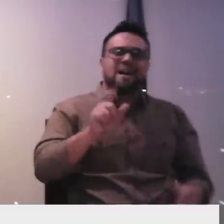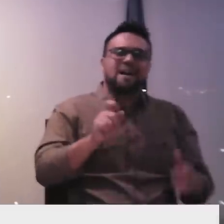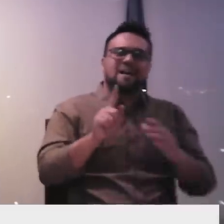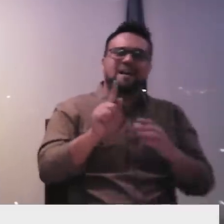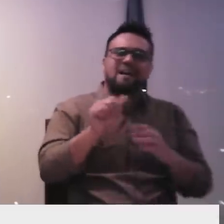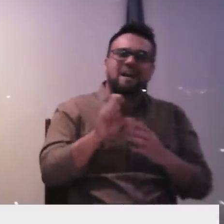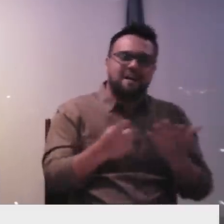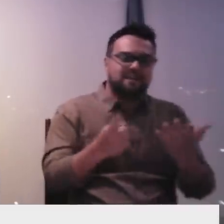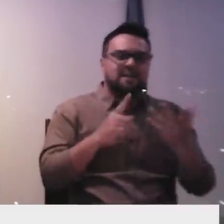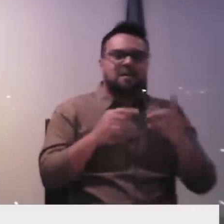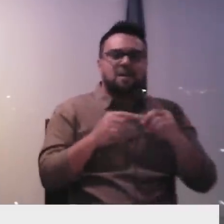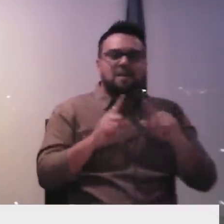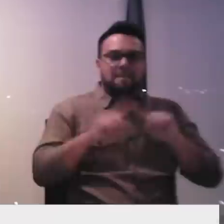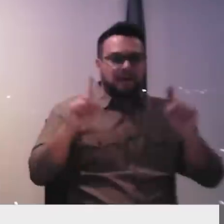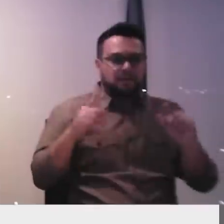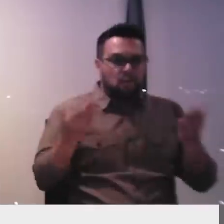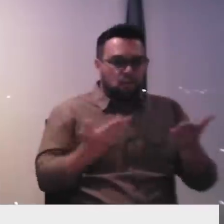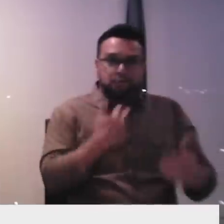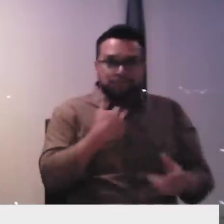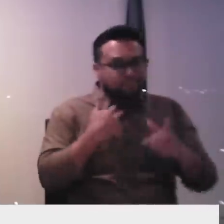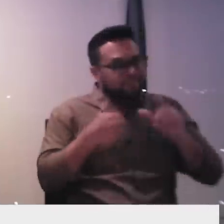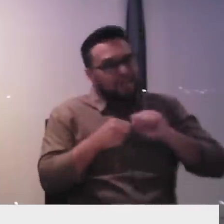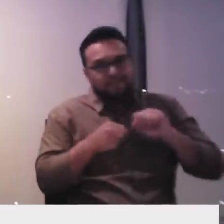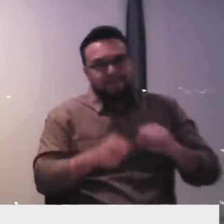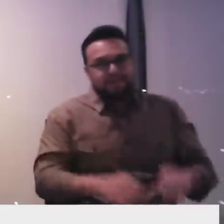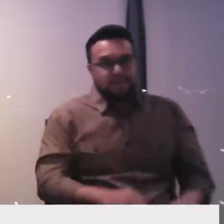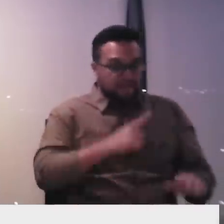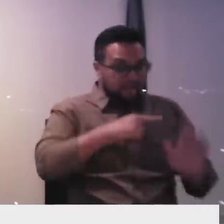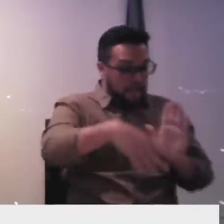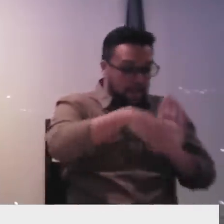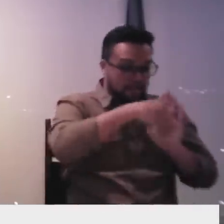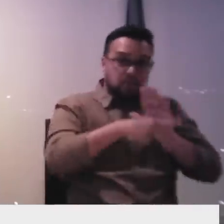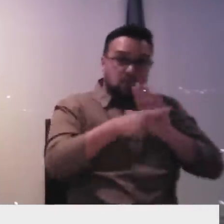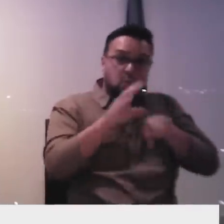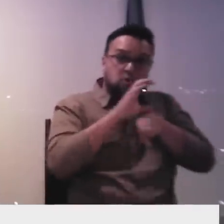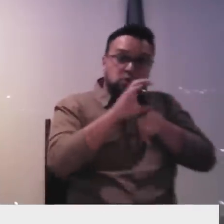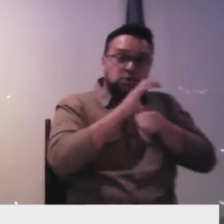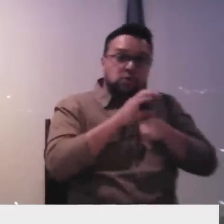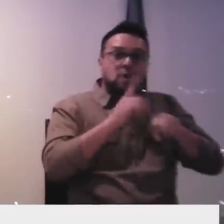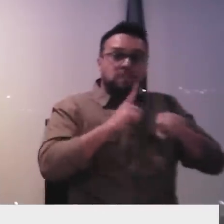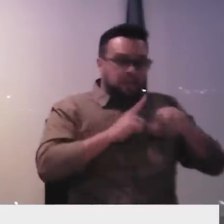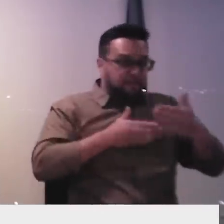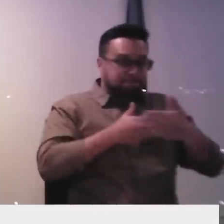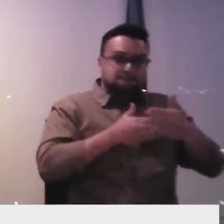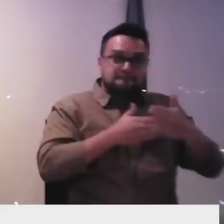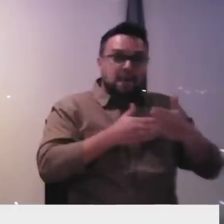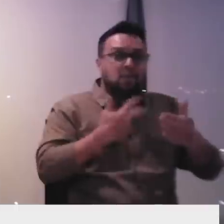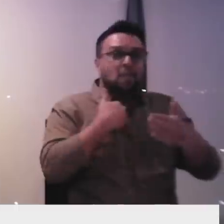aquilo. Hoje não posso fazer isso aí. Tem uma emenda à Constituição que não me permite gastar além do teto.